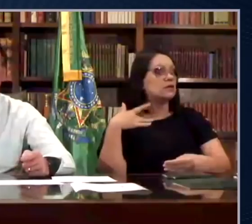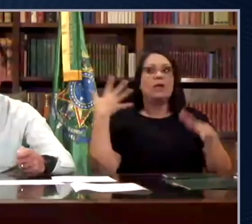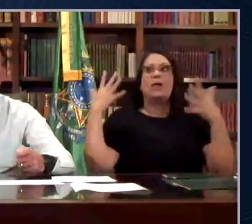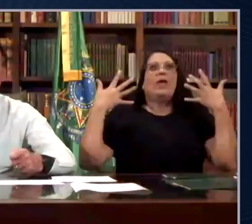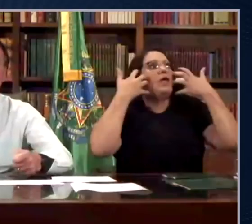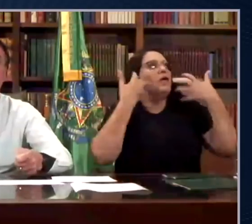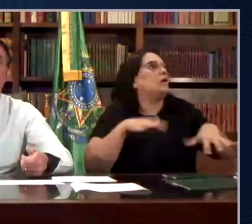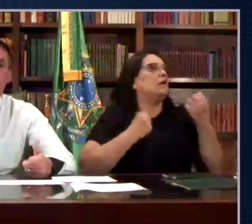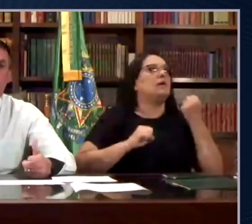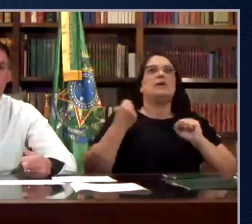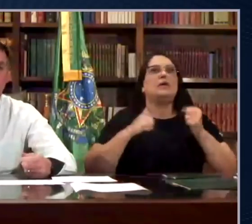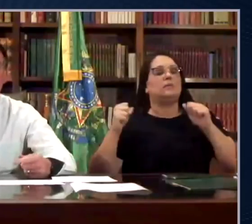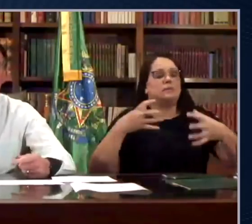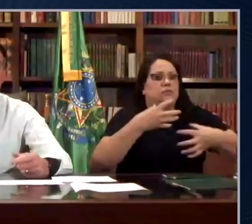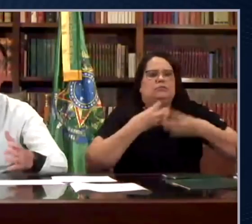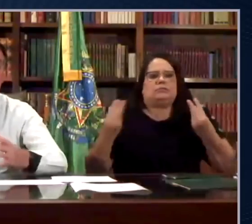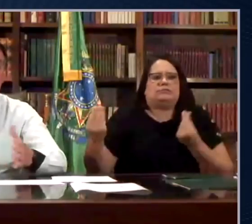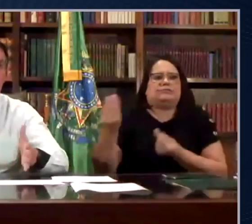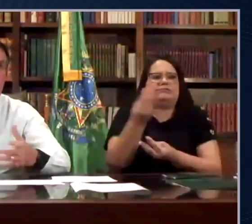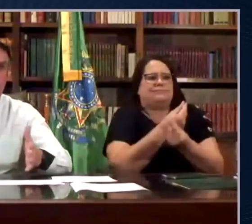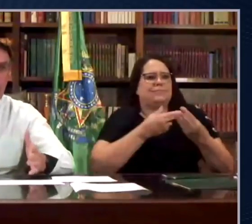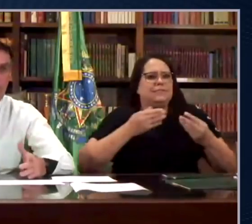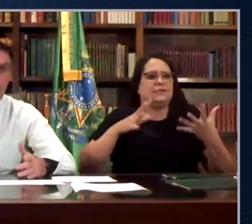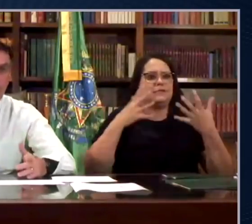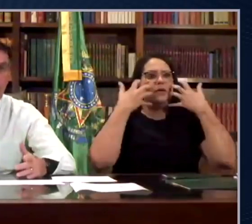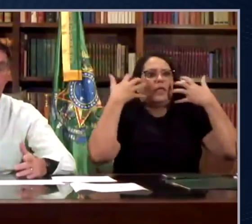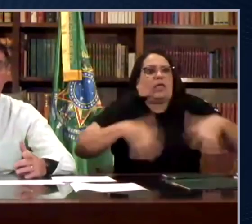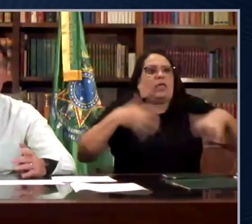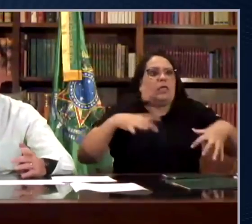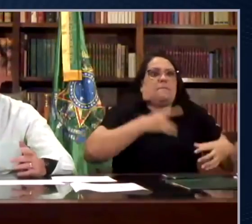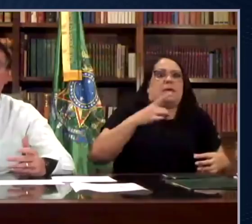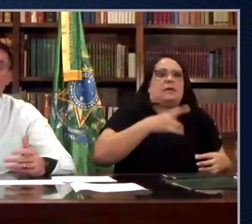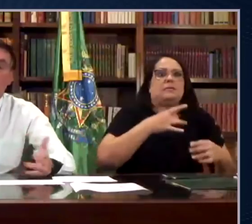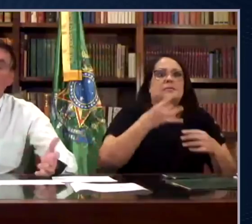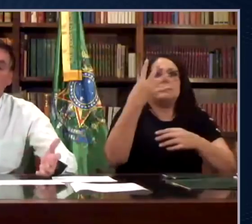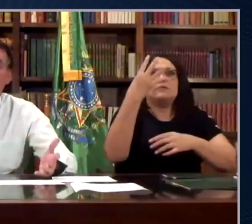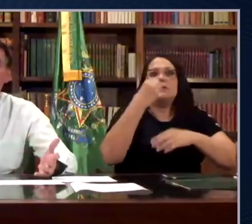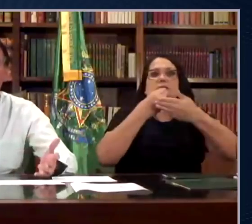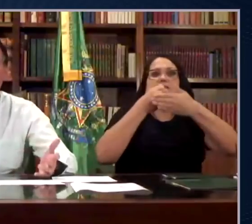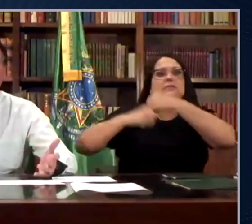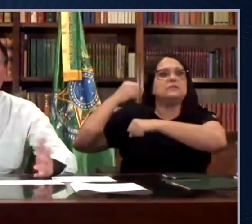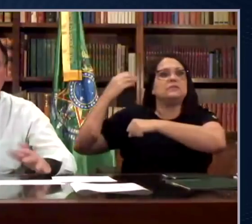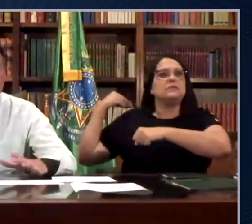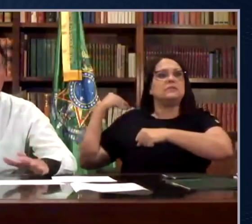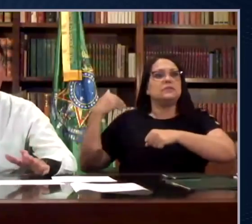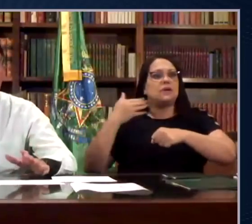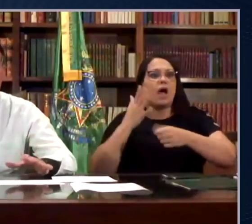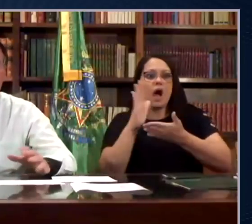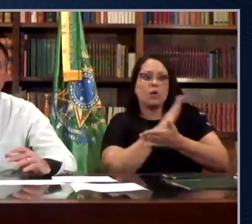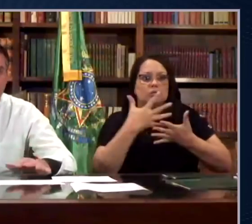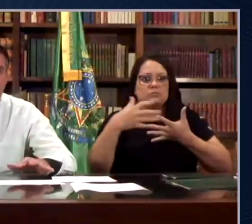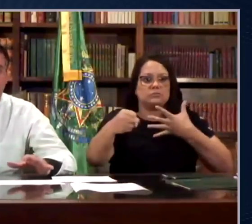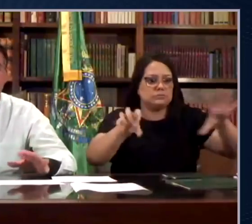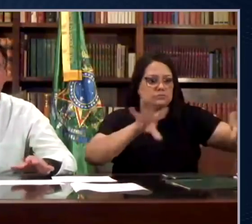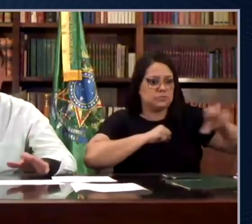histeria, né? Aquele clima de pânico que começou por volta de 40 dias, tá certo? Contagiou alguns lá. Eu reconheço isso